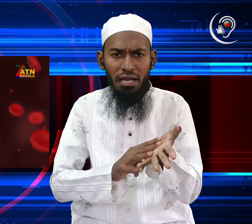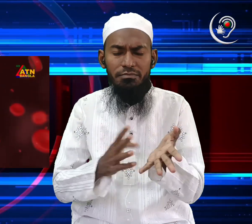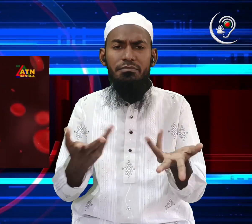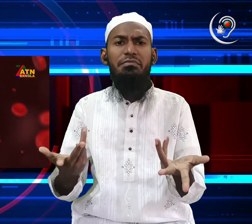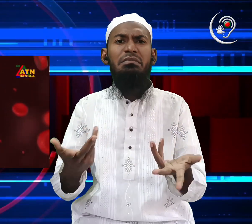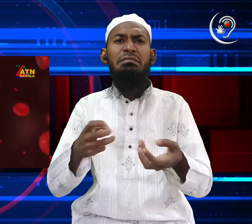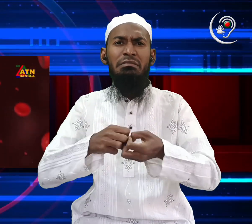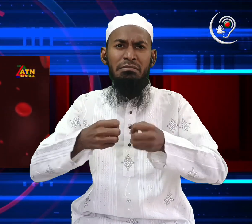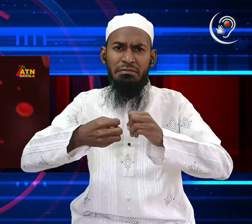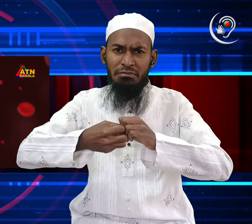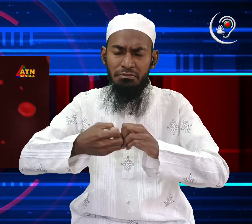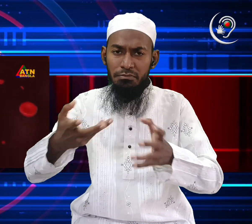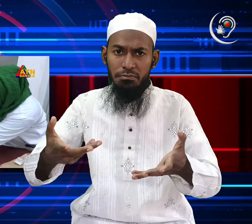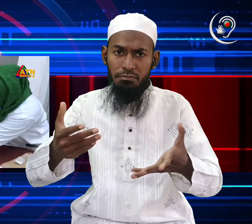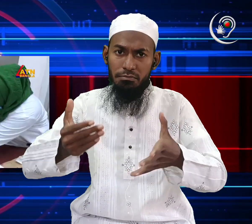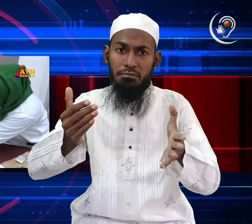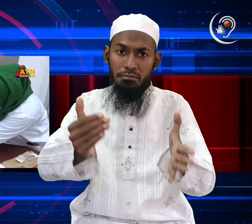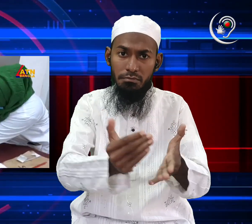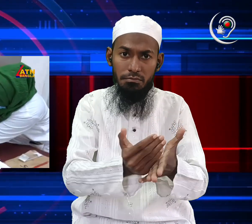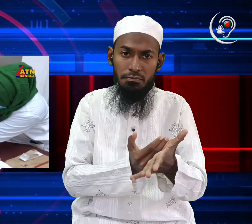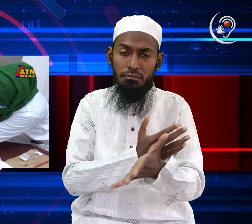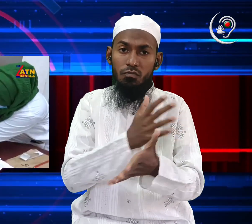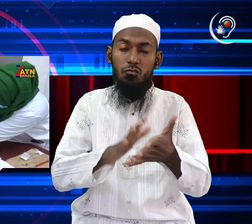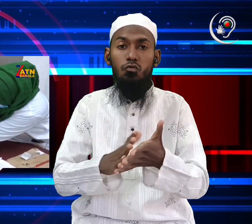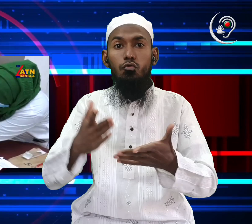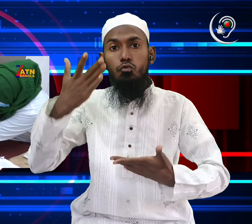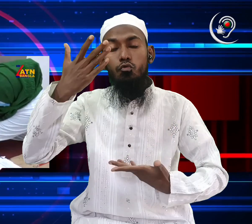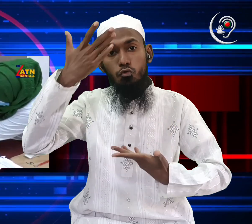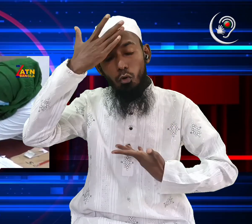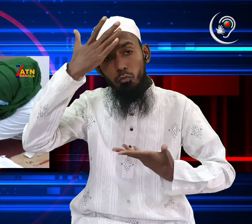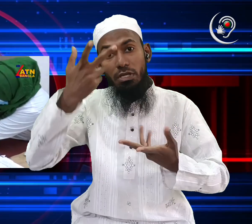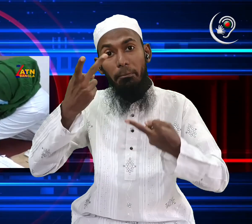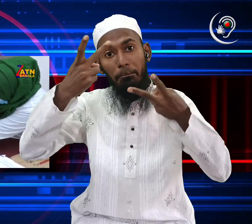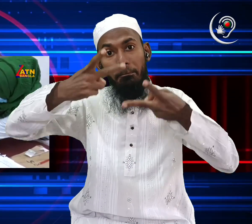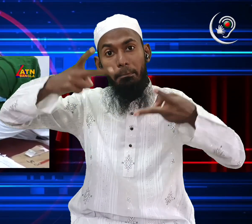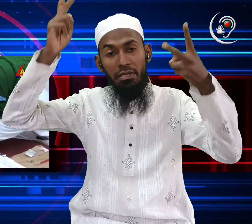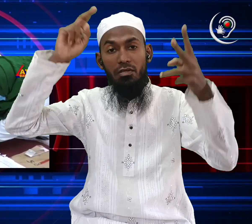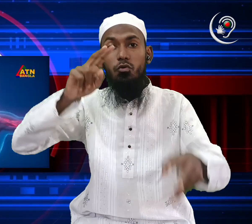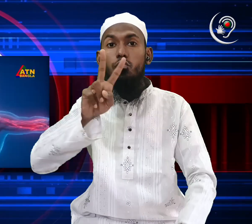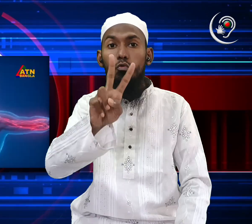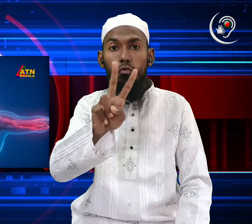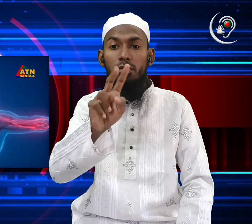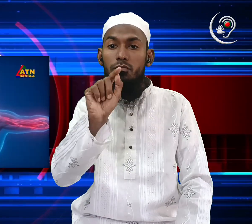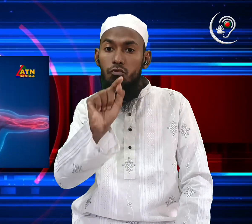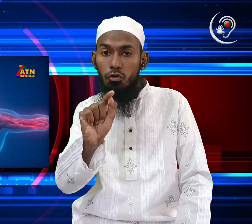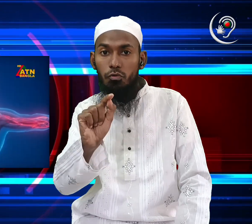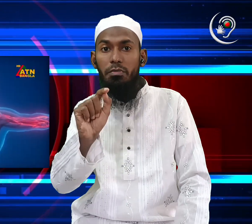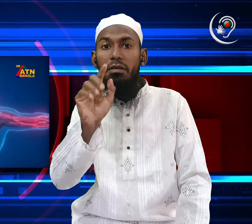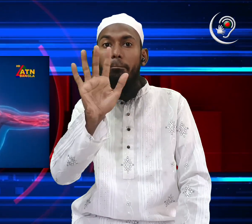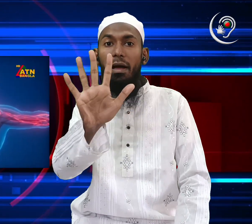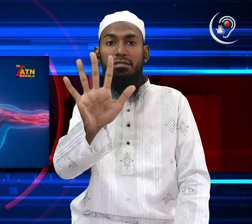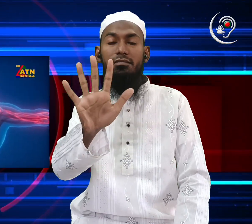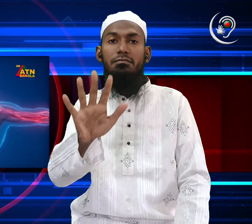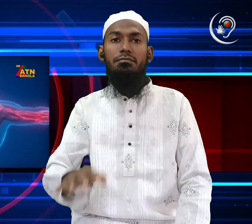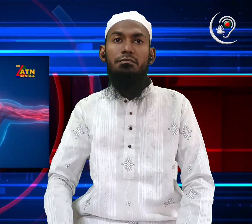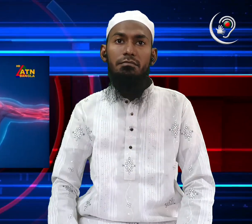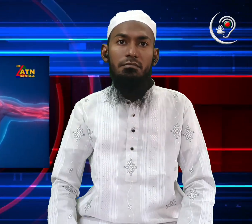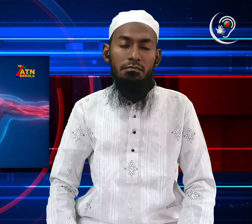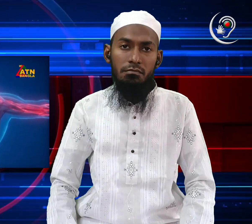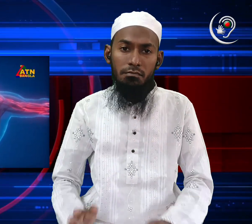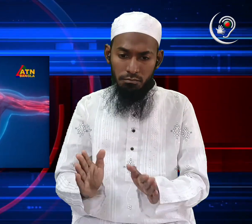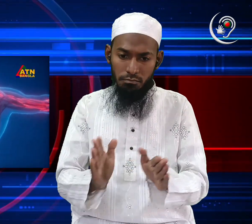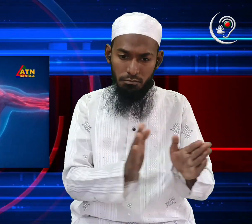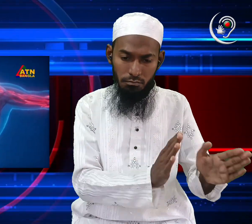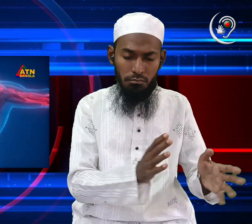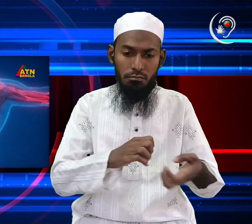ব্যারে সিনড্রোম এবং মায়োলিটিসের মতো শারীরিক সমস্যার ঝুঁকি বাড়ে ২.৫ গুণ। গুলিয়ান ব্যারে সিনড্রোমে আক্রান্ত রোগীরা